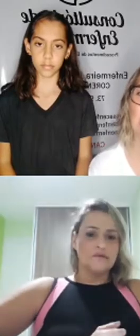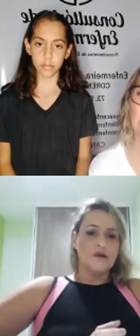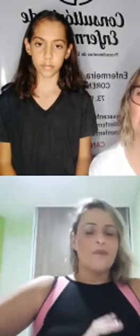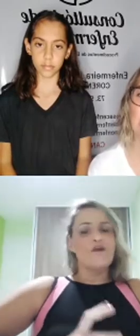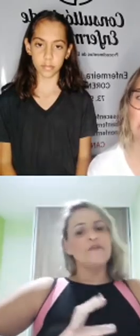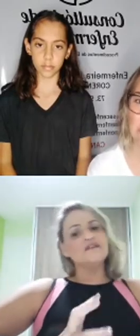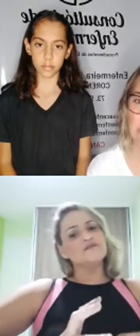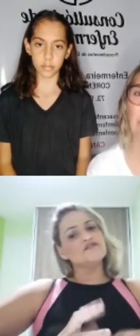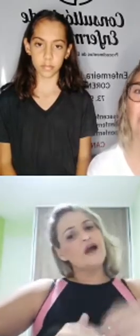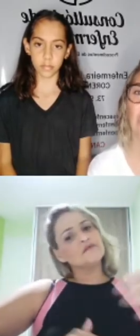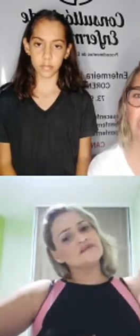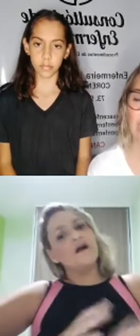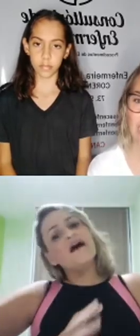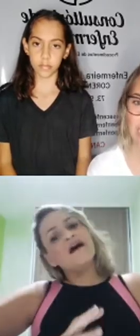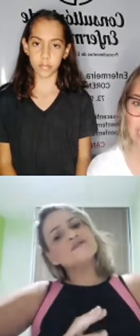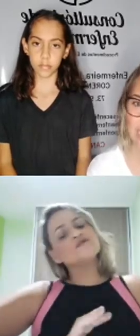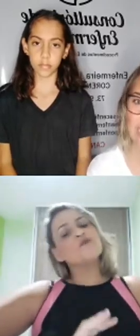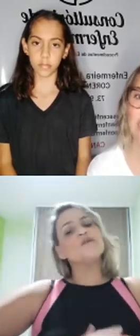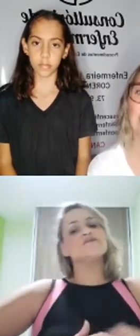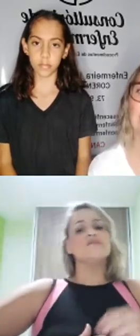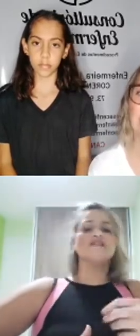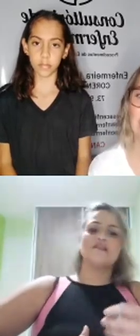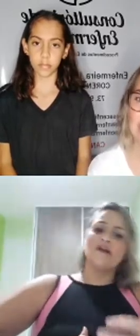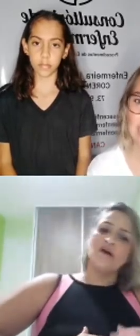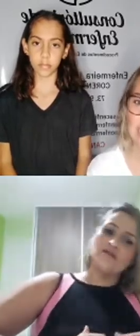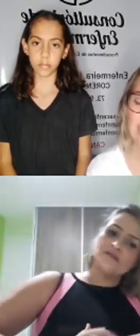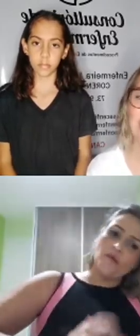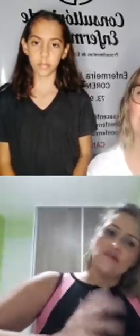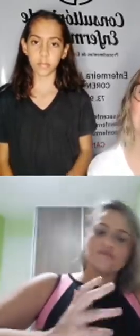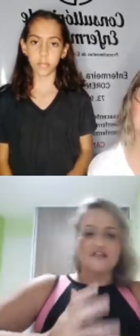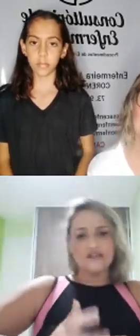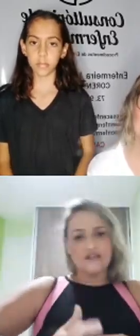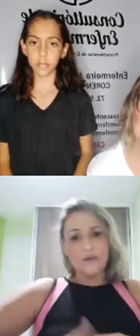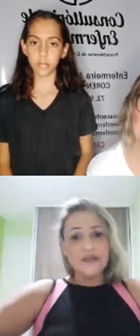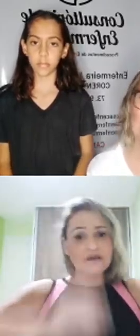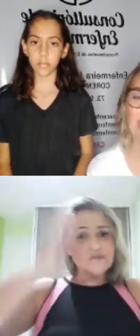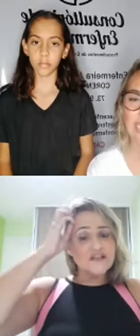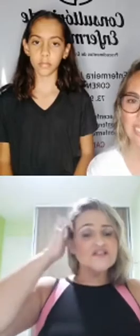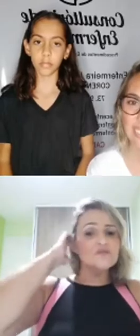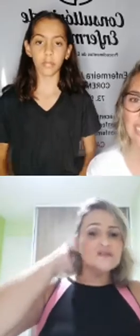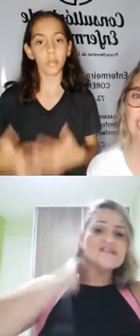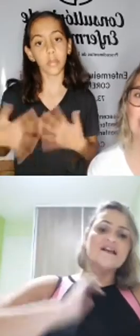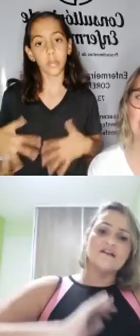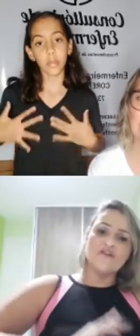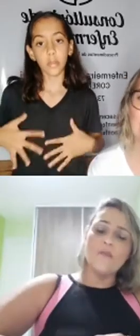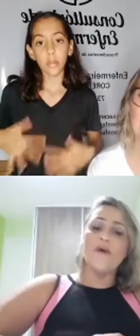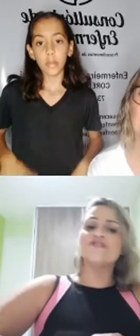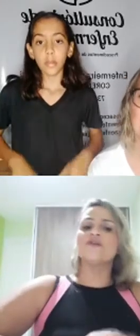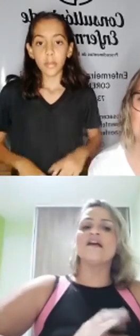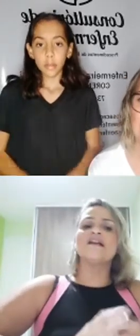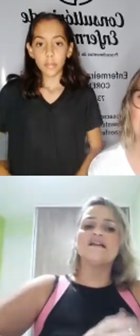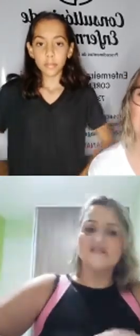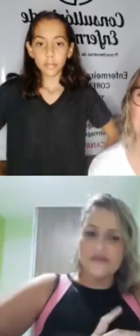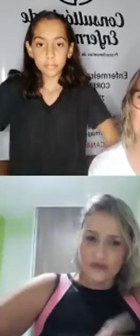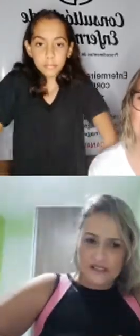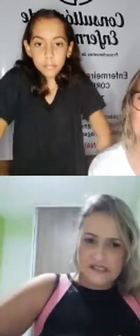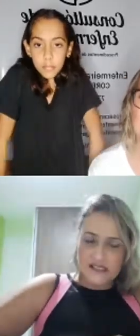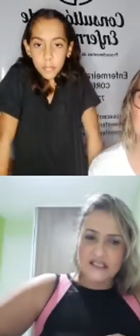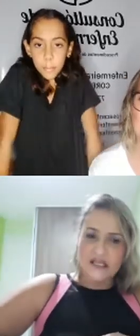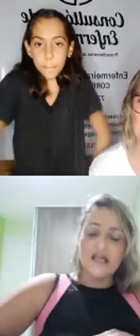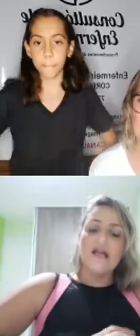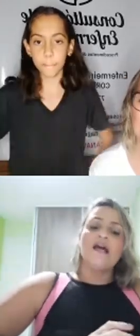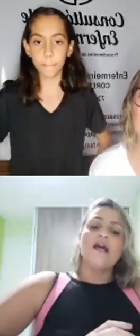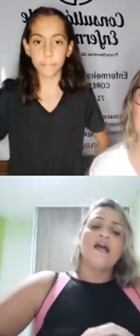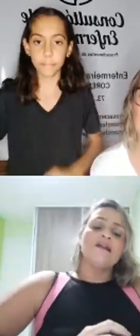forma. Momentos de altos e baixos, momentos mais temerosos, momentos mais tranquilos, mas de uma certa forma eu acho que a criança e o